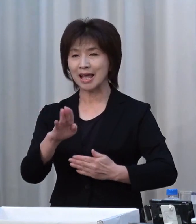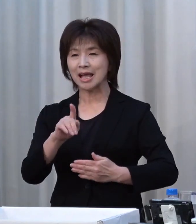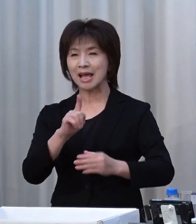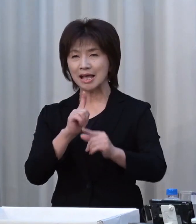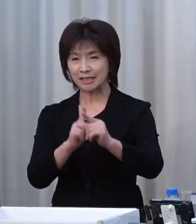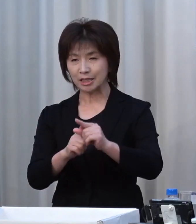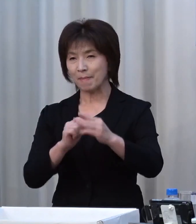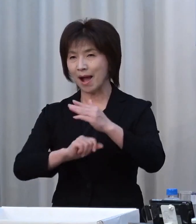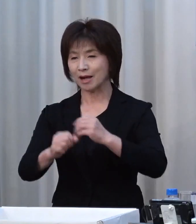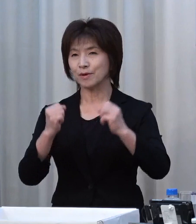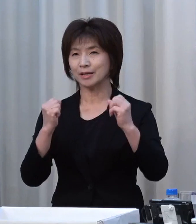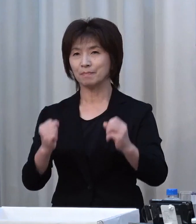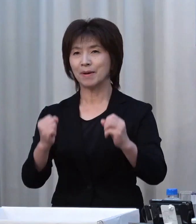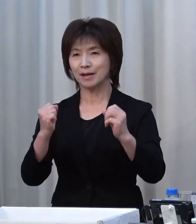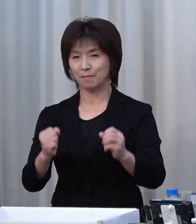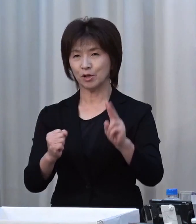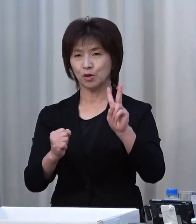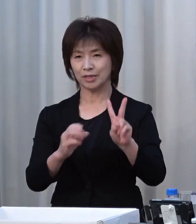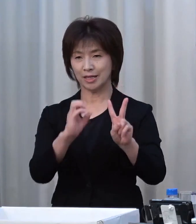千葉アクアラインマラソン